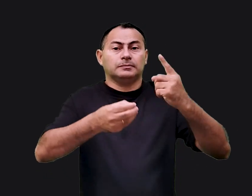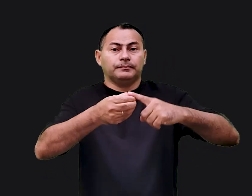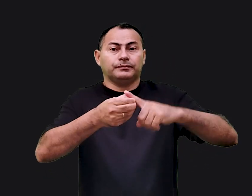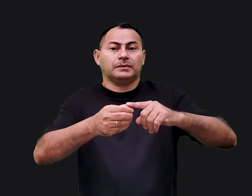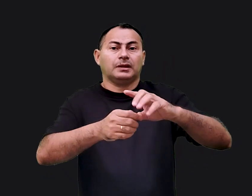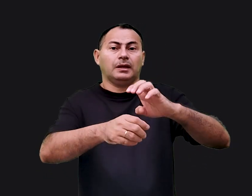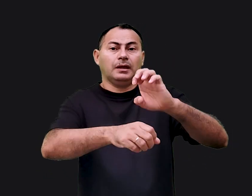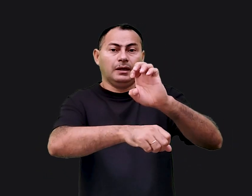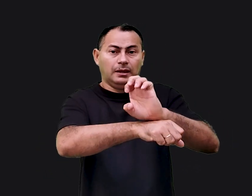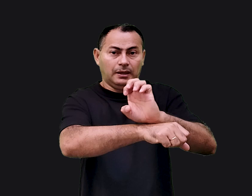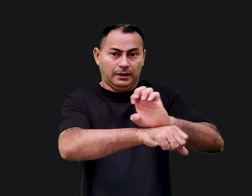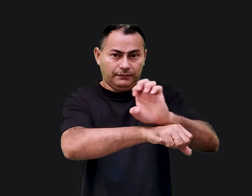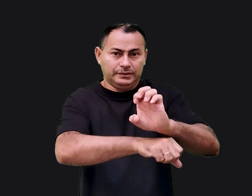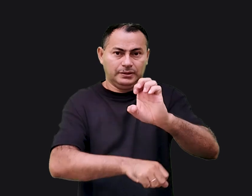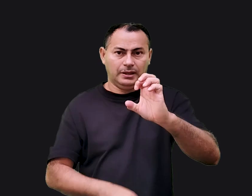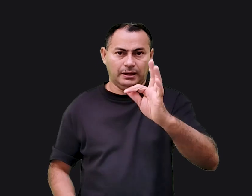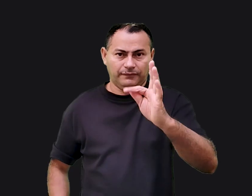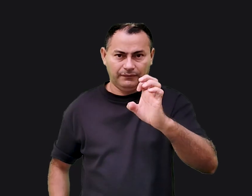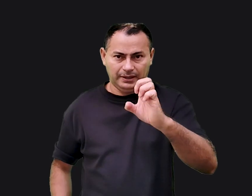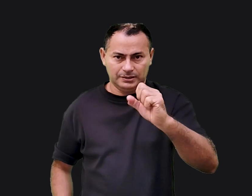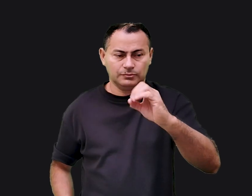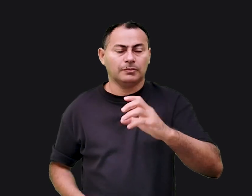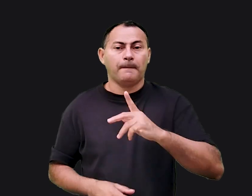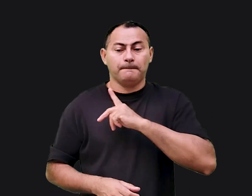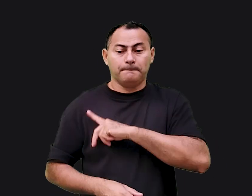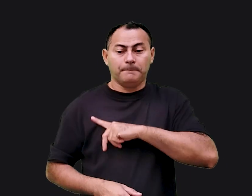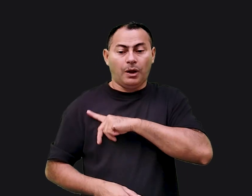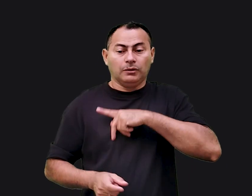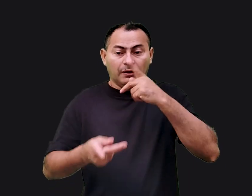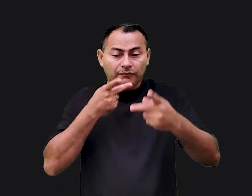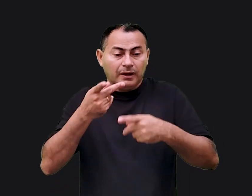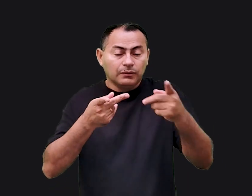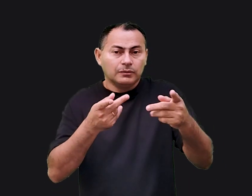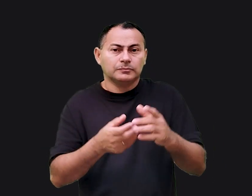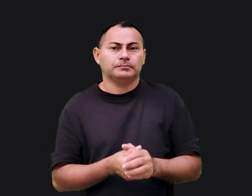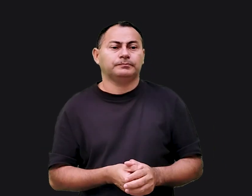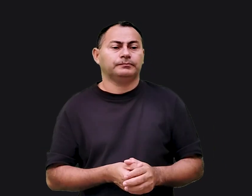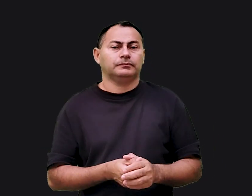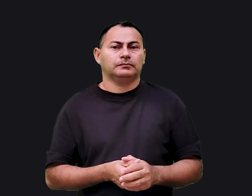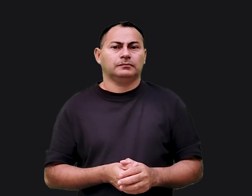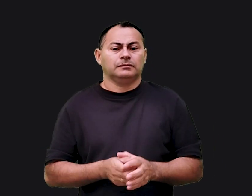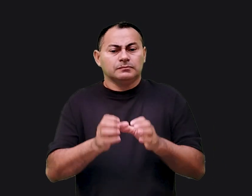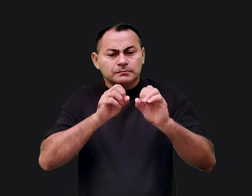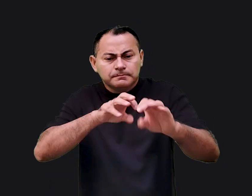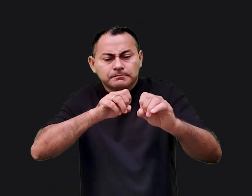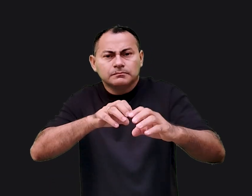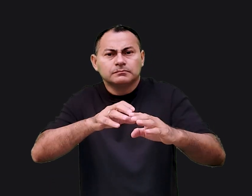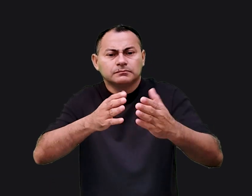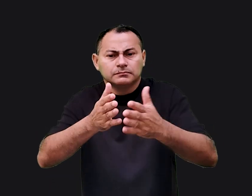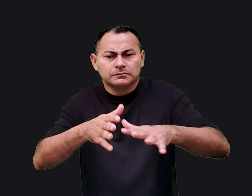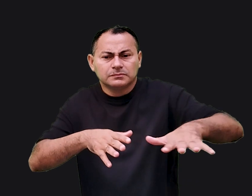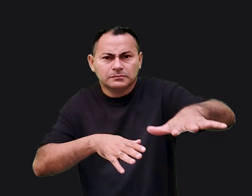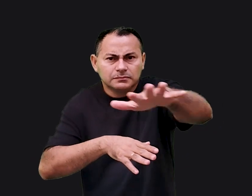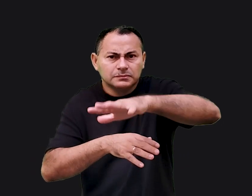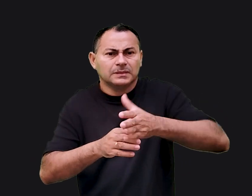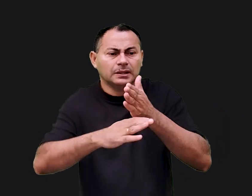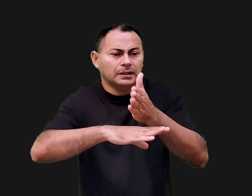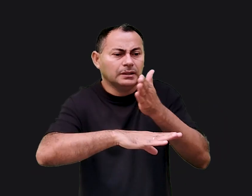na cidade de Éfeso quando Paulo quando ele disse que que os ensinou publicamente de cas em